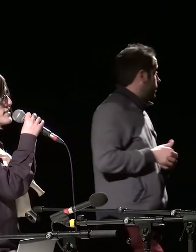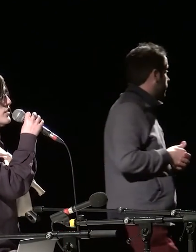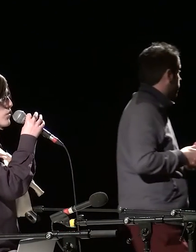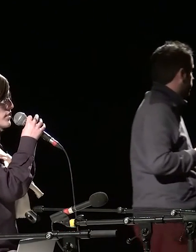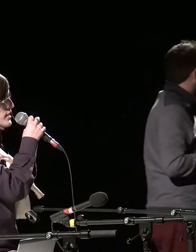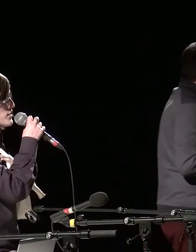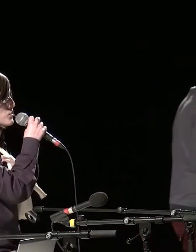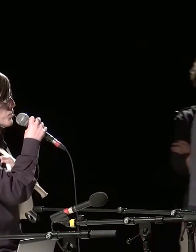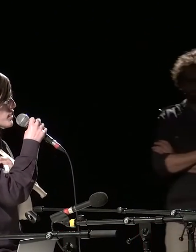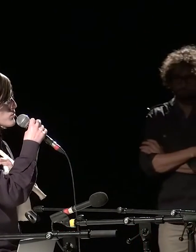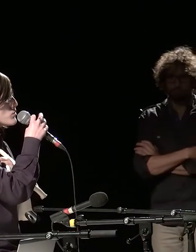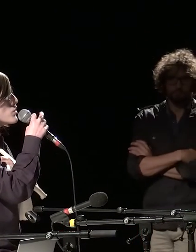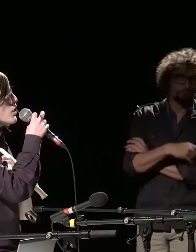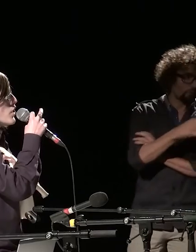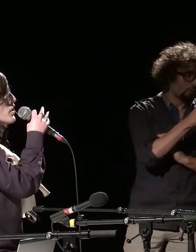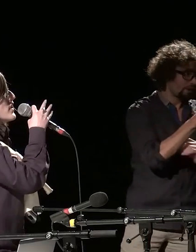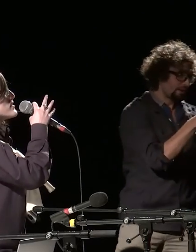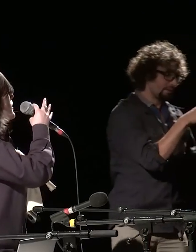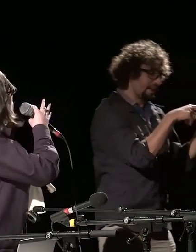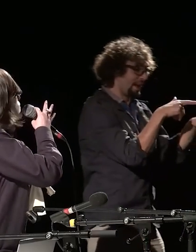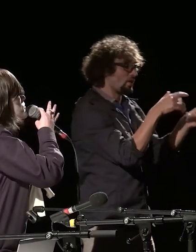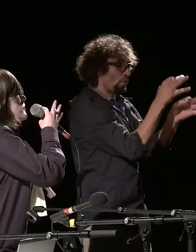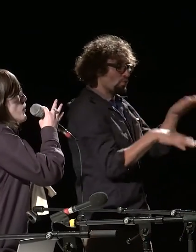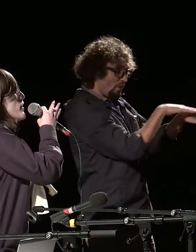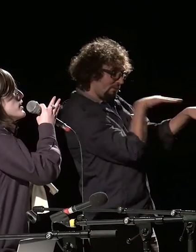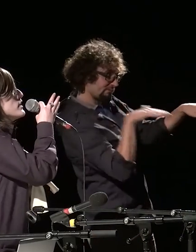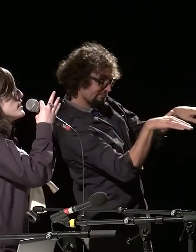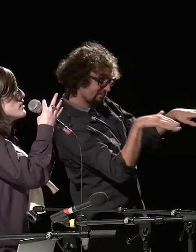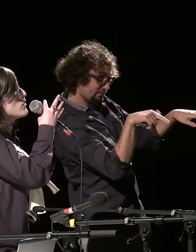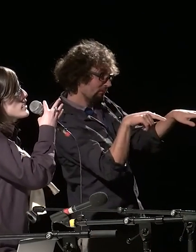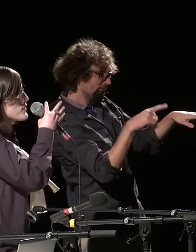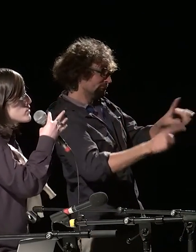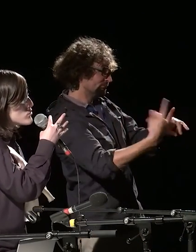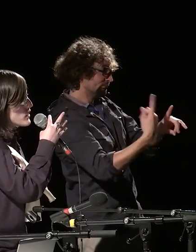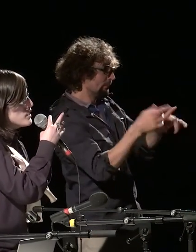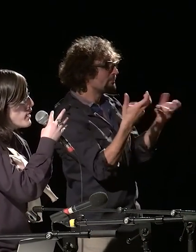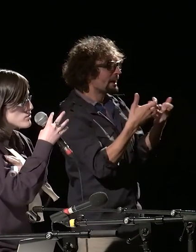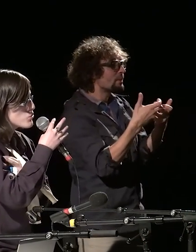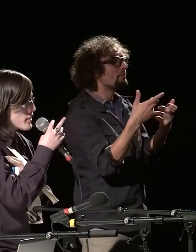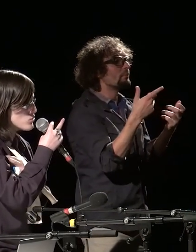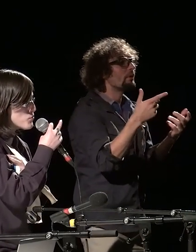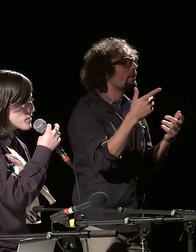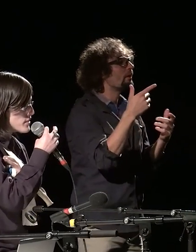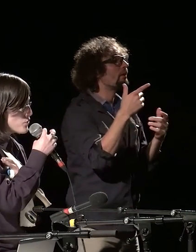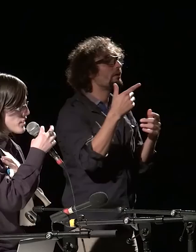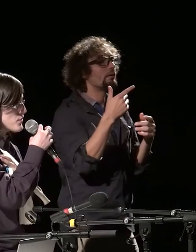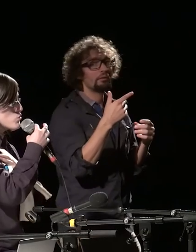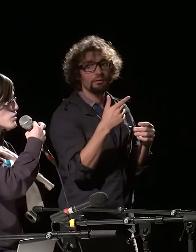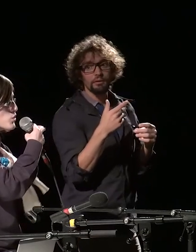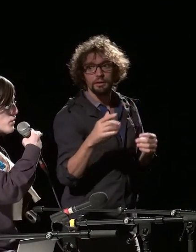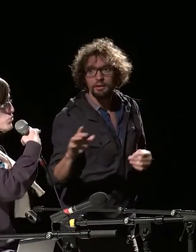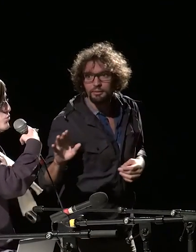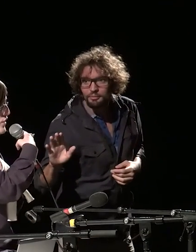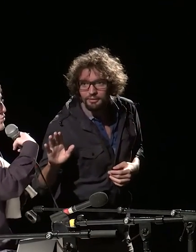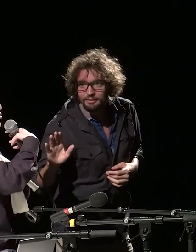ça fait partie des grandes alternatives. C'est pour ça que par exemple, typiquement, les réflexions de Kalimac sont précieuses, parce que c'est des réflexions